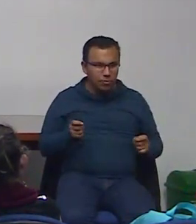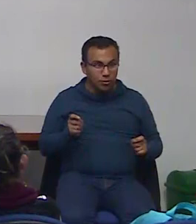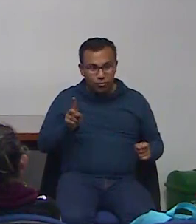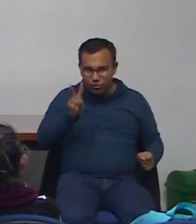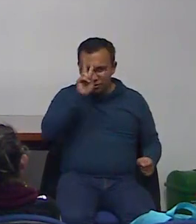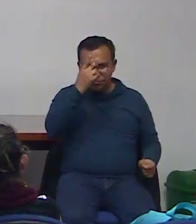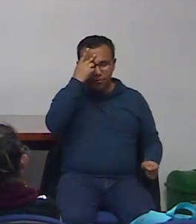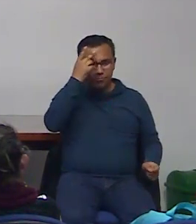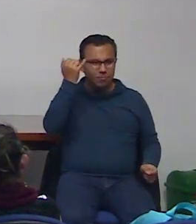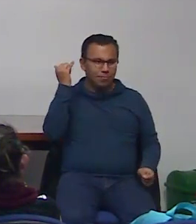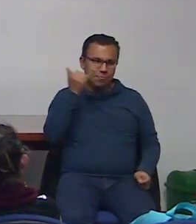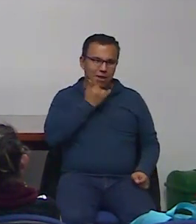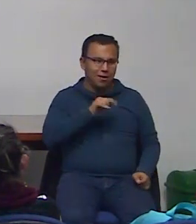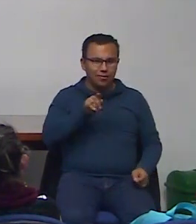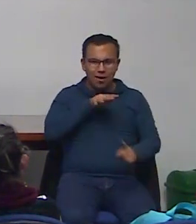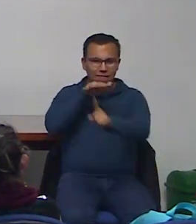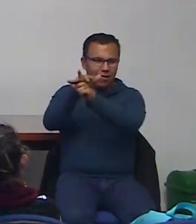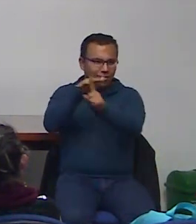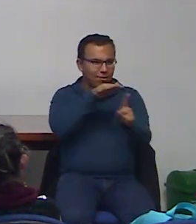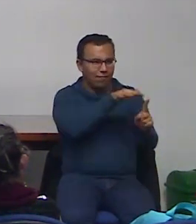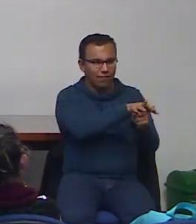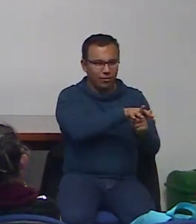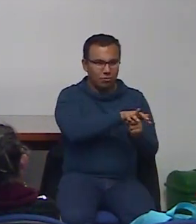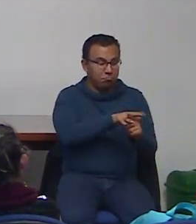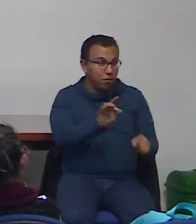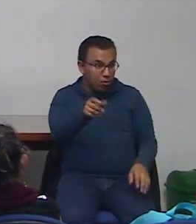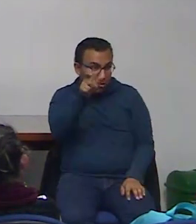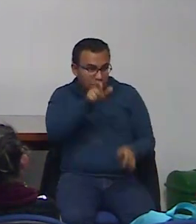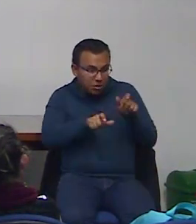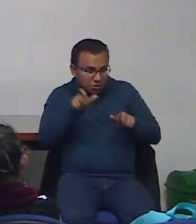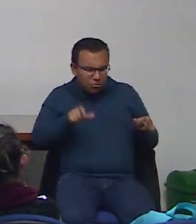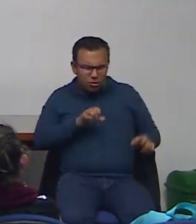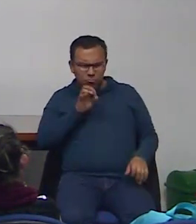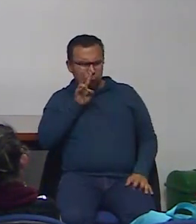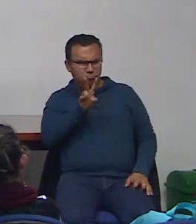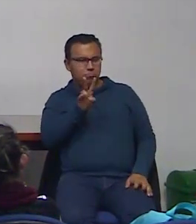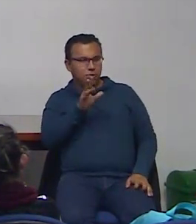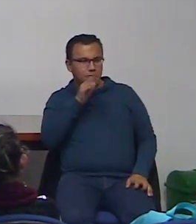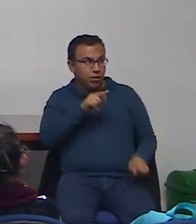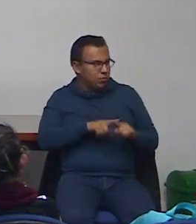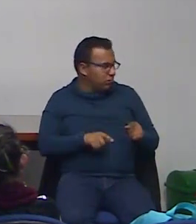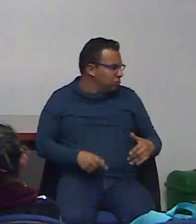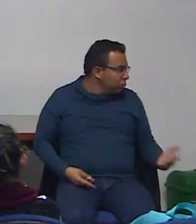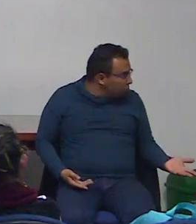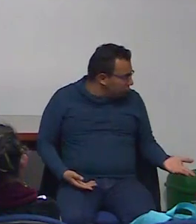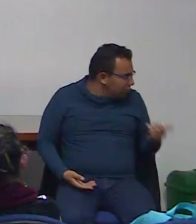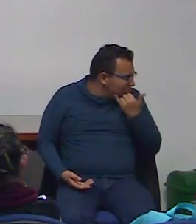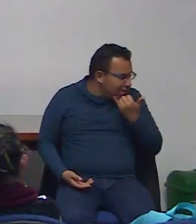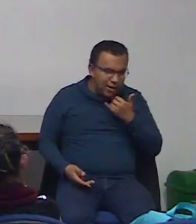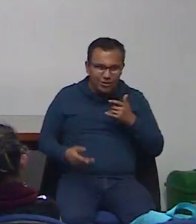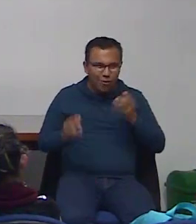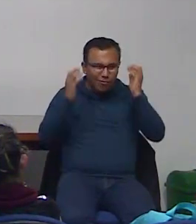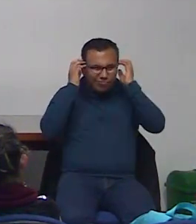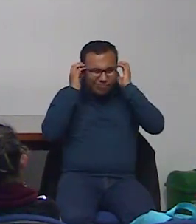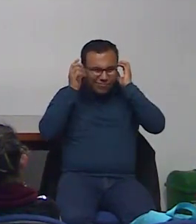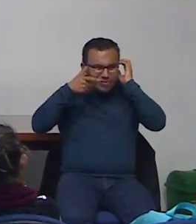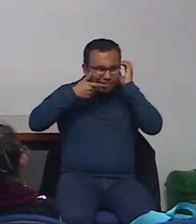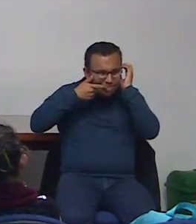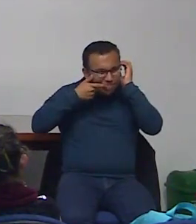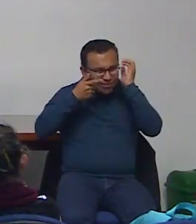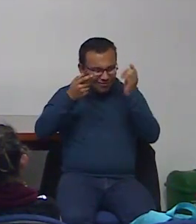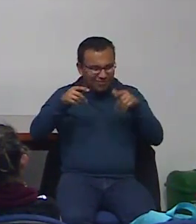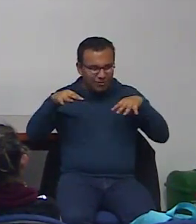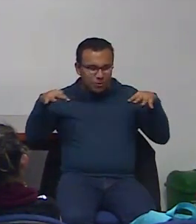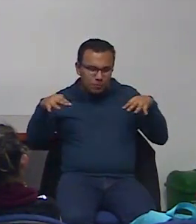hijo de pucha vuelve loco al guitarrista y todo la gente de pronto no se da cuenta mucho de eso pero la banda Sí el equipo de producción y todo entonces la misión